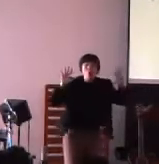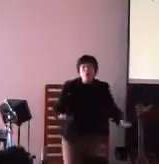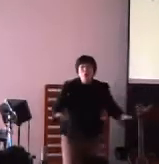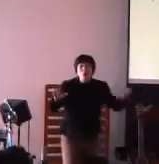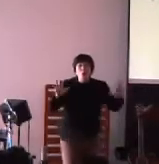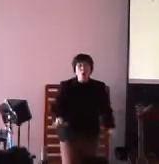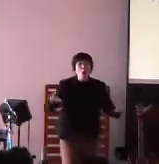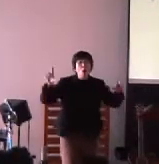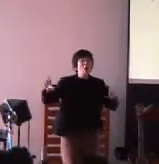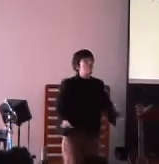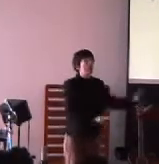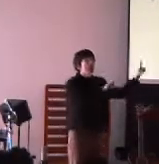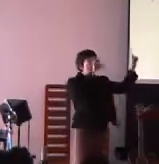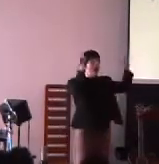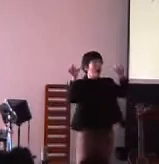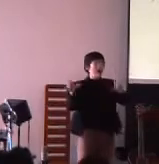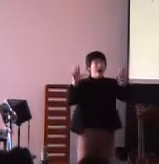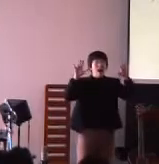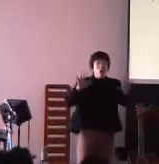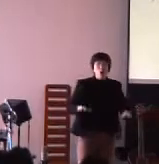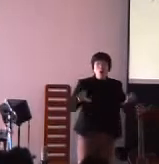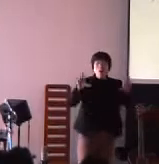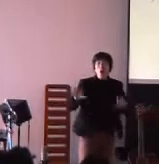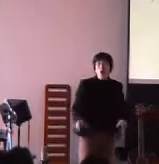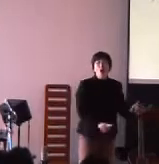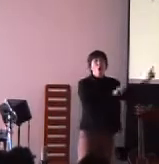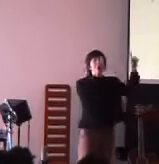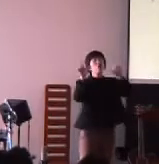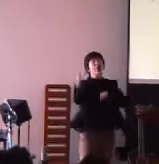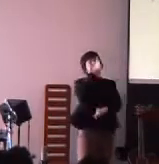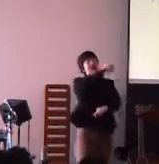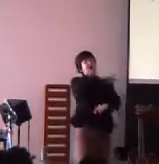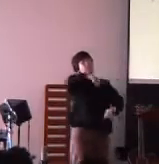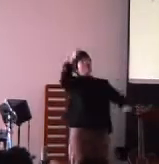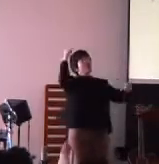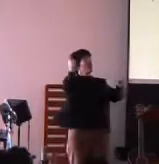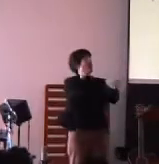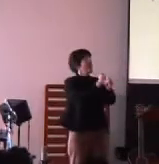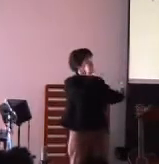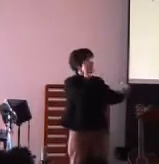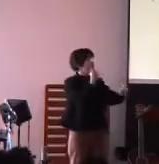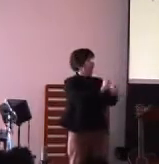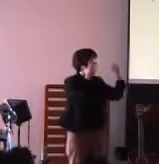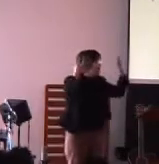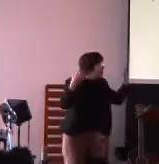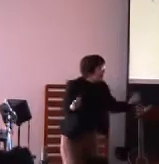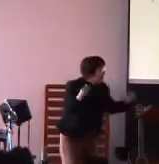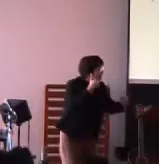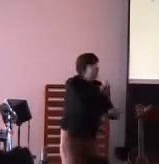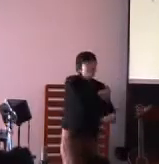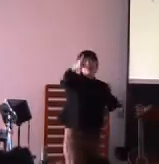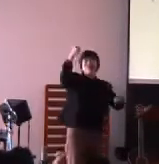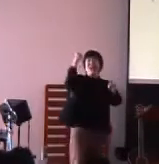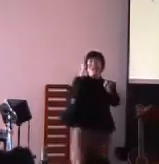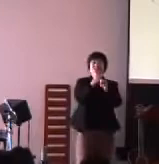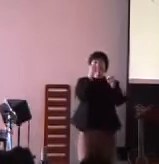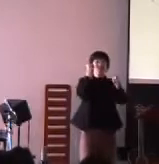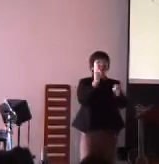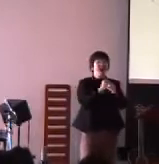made. This is the day, this is the day, as the Lord has made.主が作られ